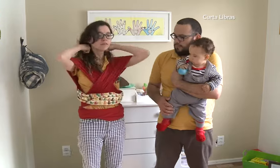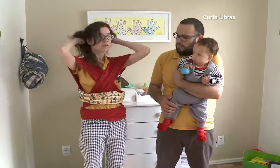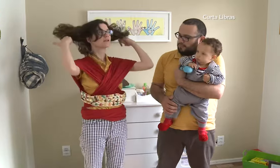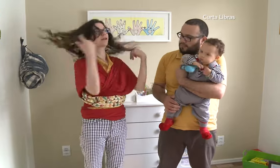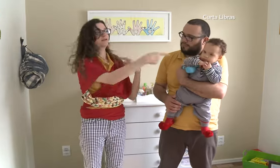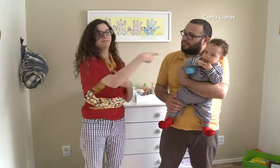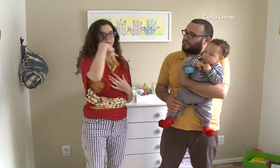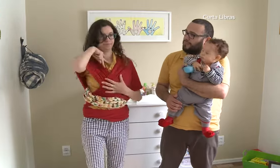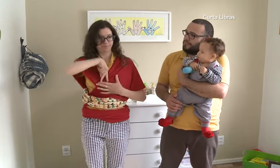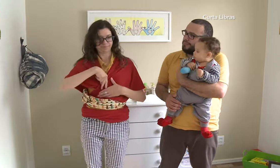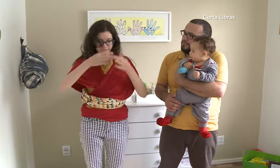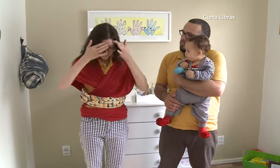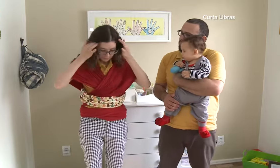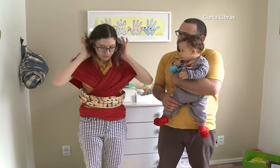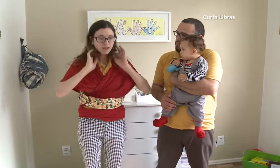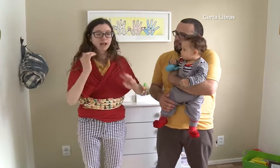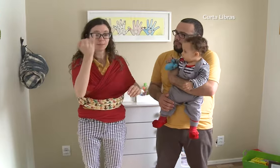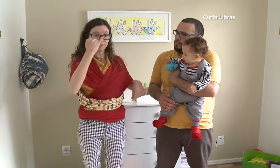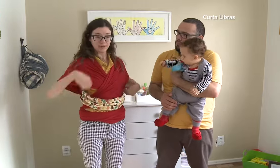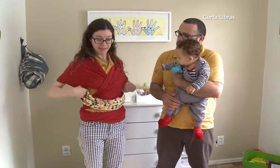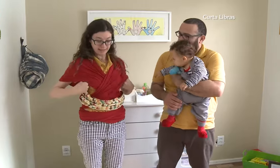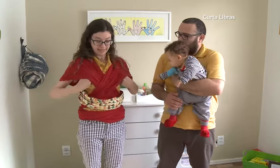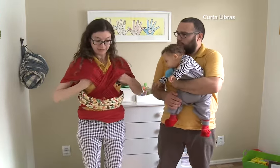Agora pode colocar o bebê sentado aqui.